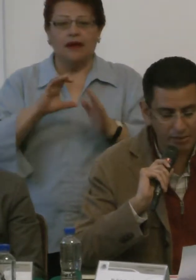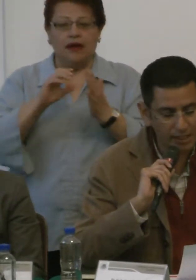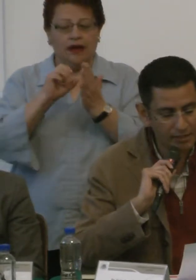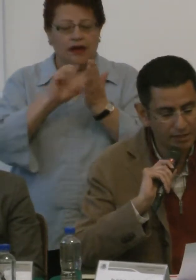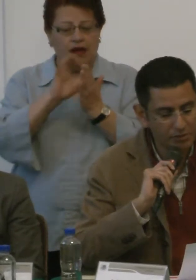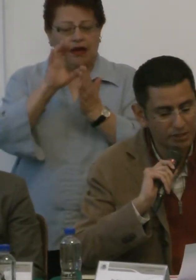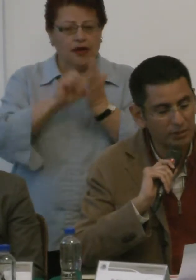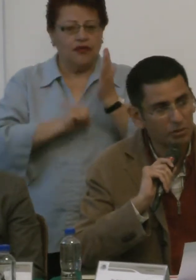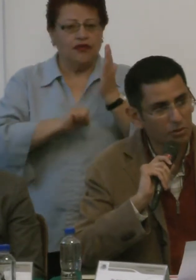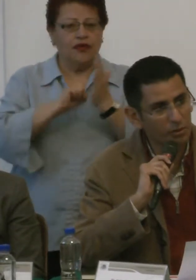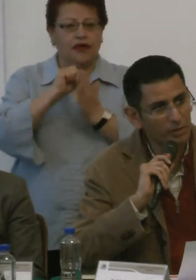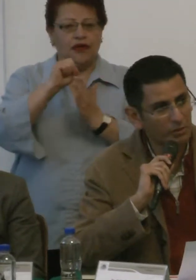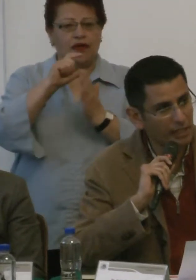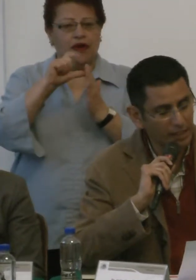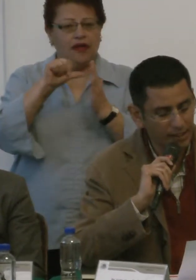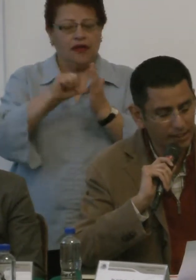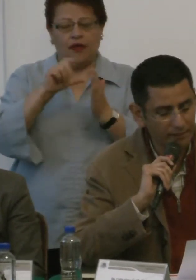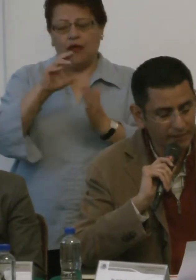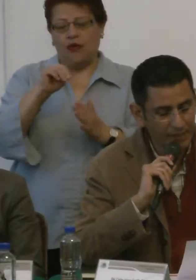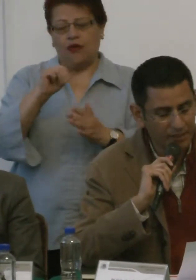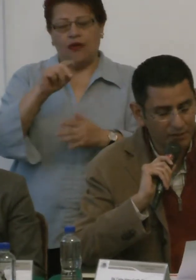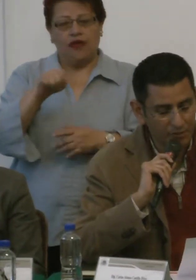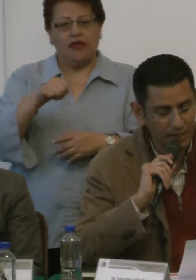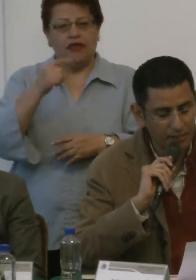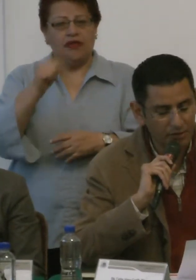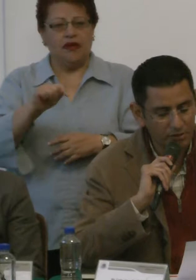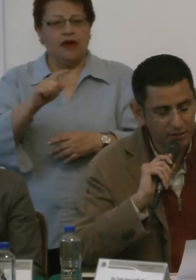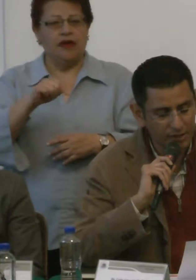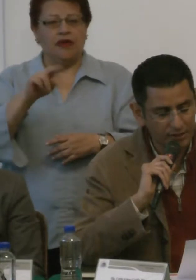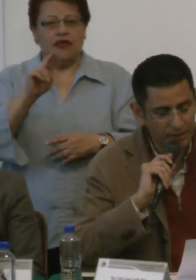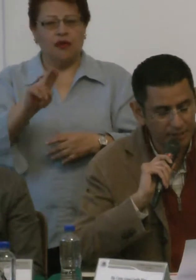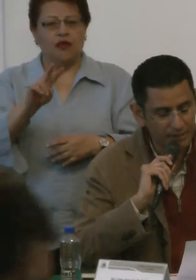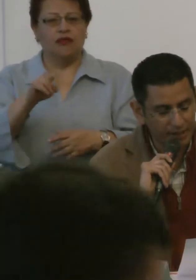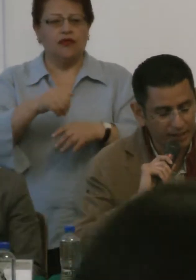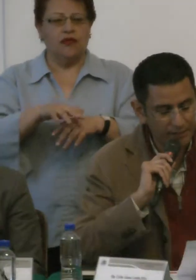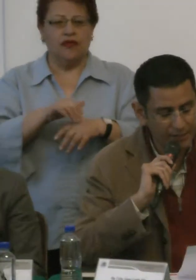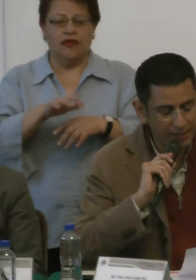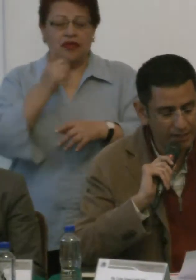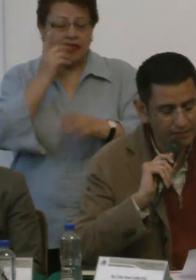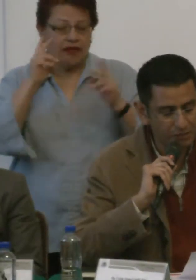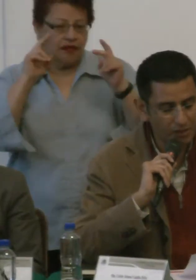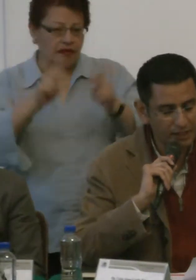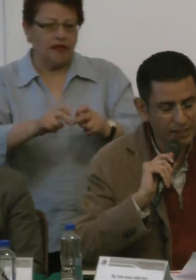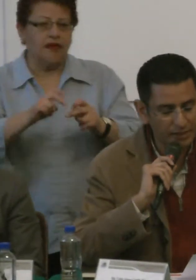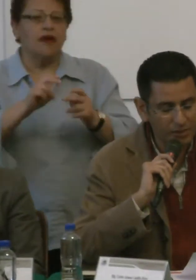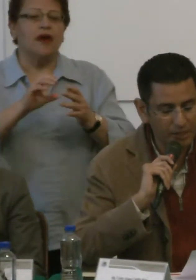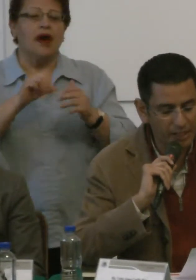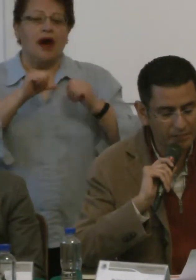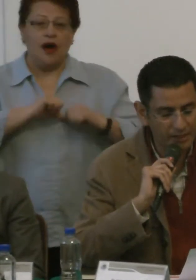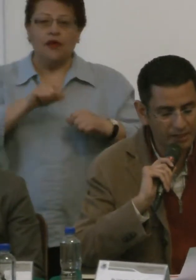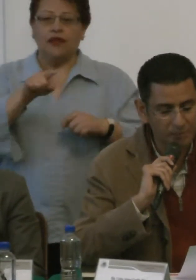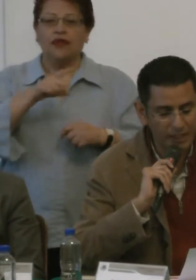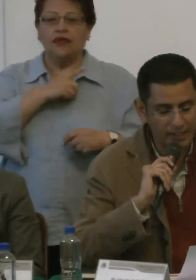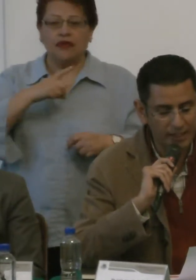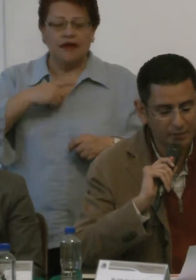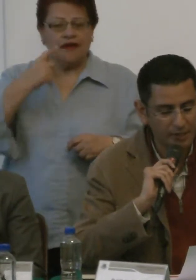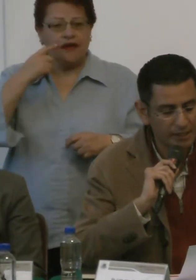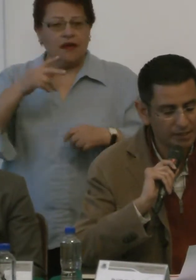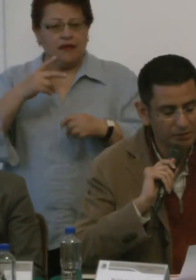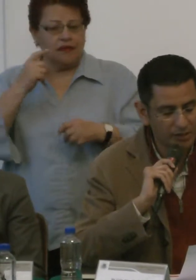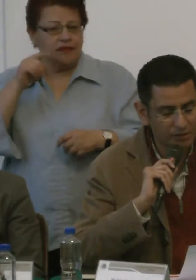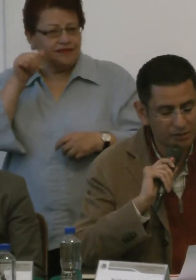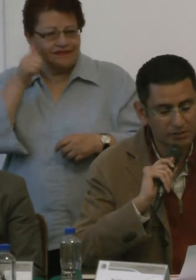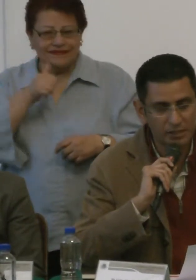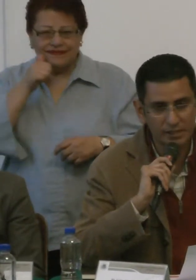de la Ciudad, en su artículo 9, numeral E, numeral 2, establece que las autoridades tomarán medidas para que las